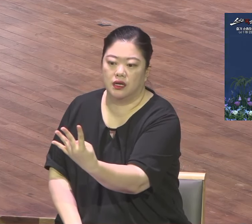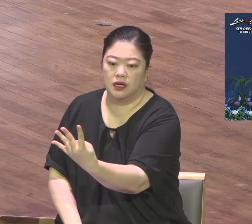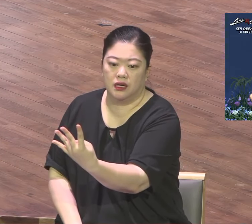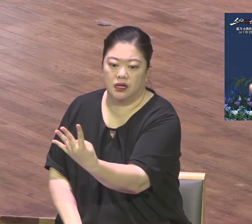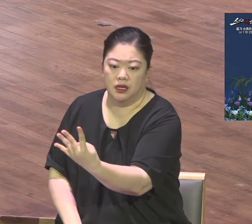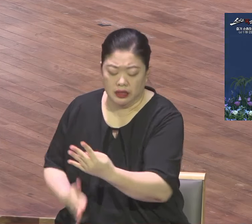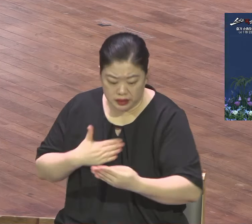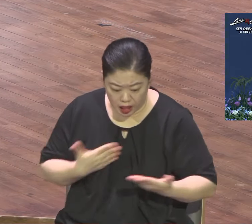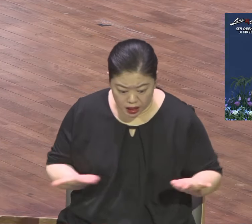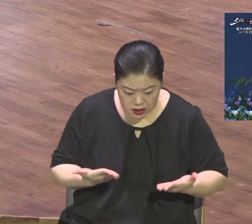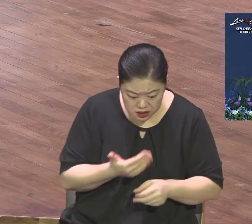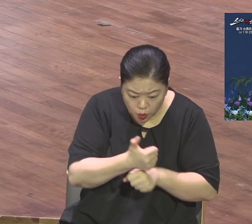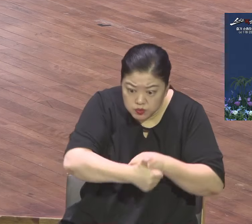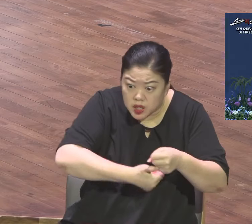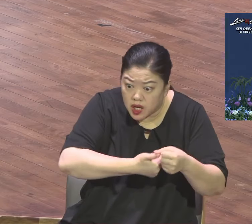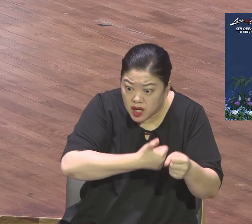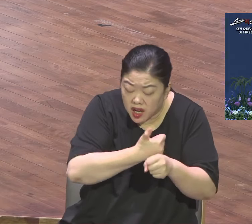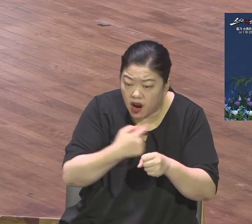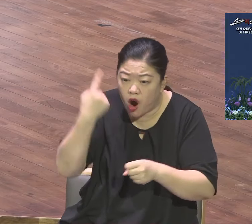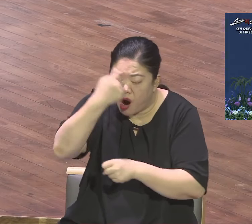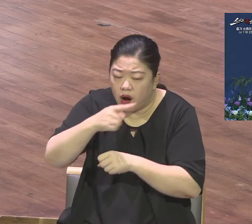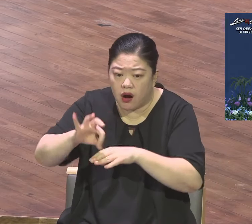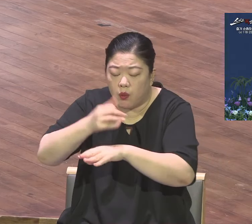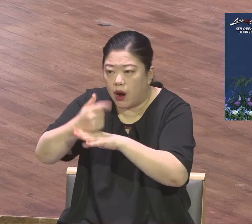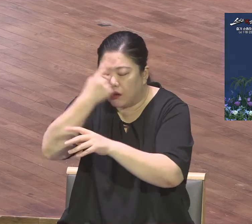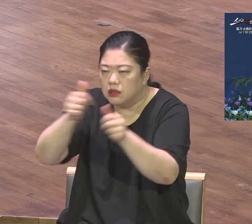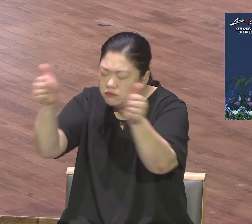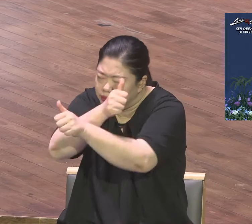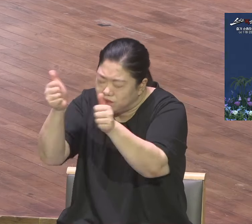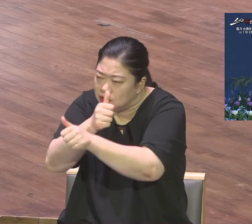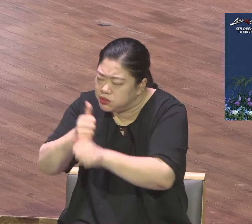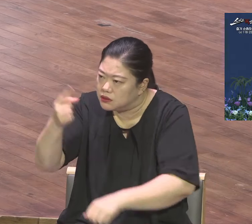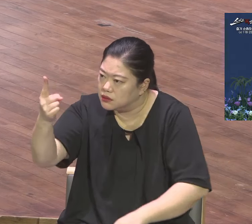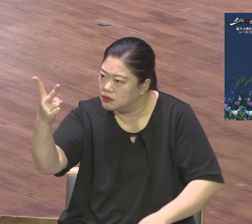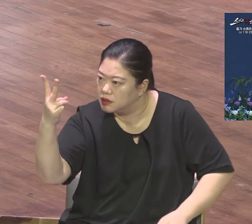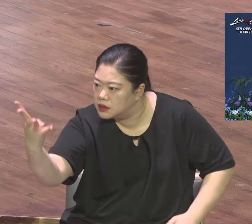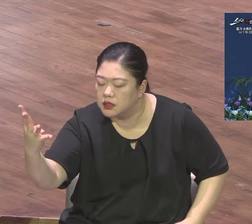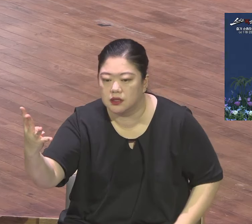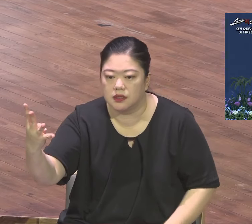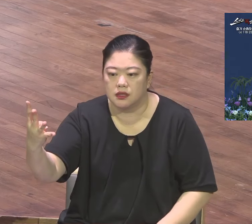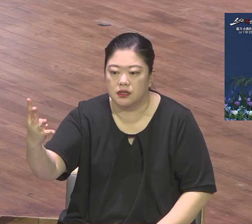이 강대국이 있어서 언제 쳐들올지 모르는데도 불구하고 서로 싸우는